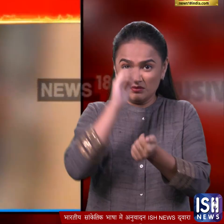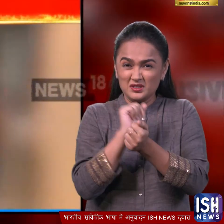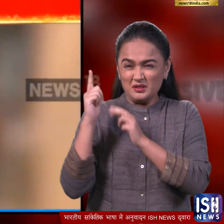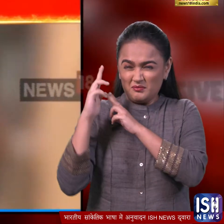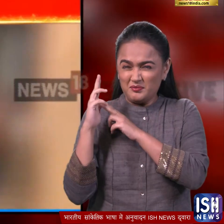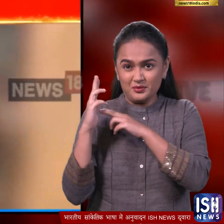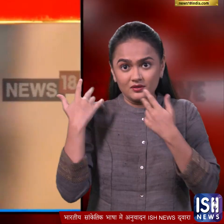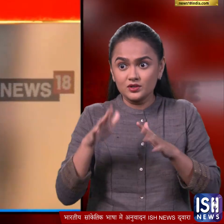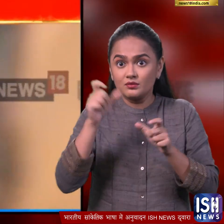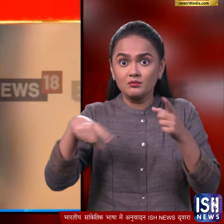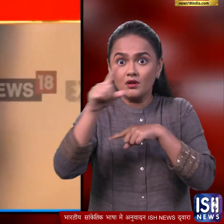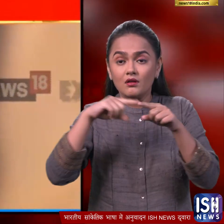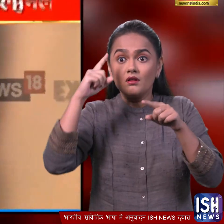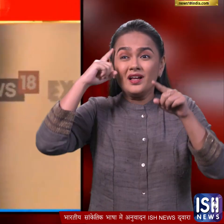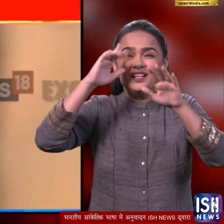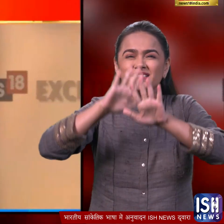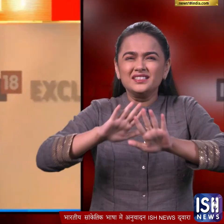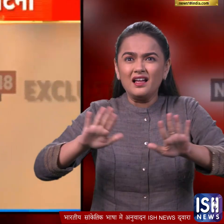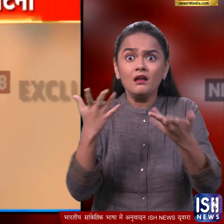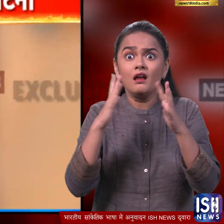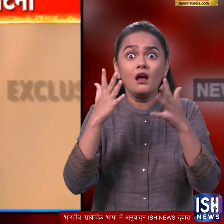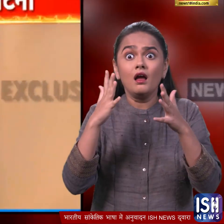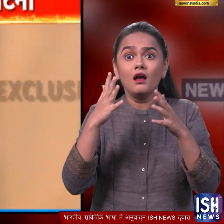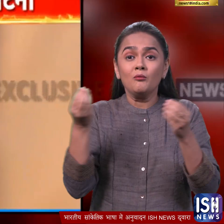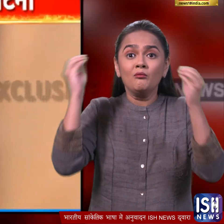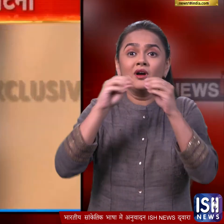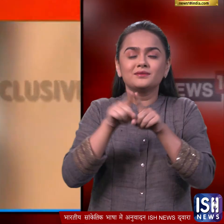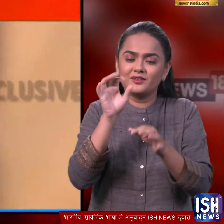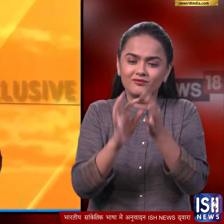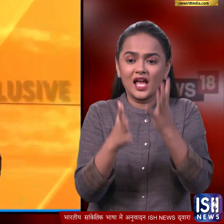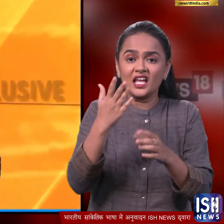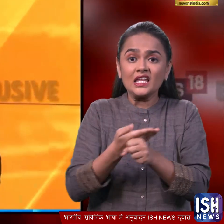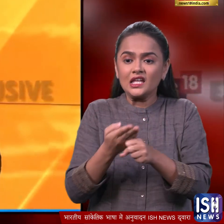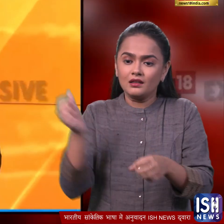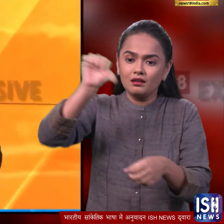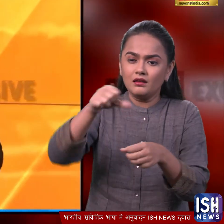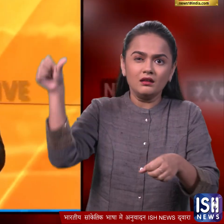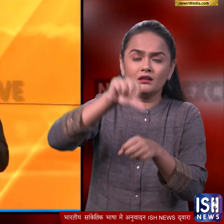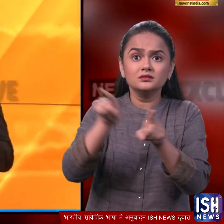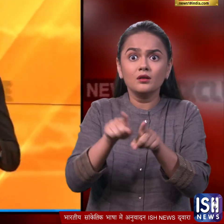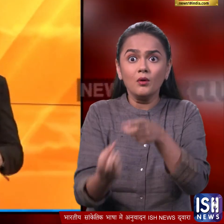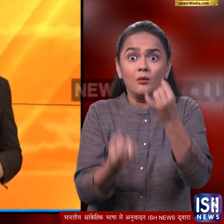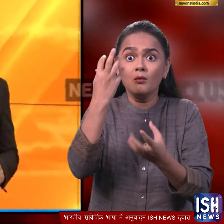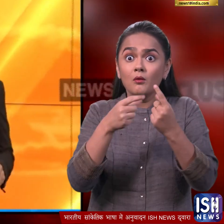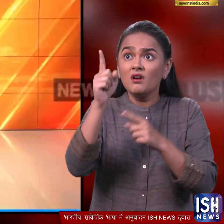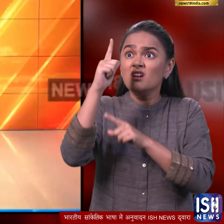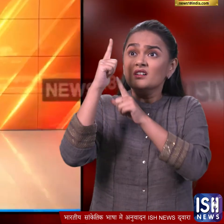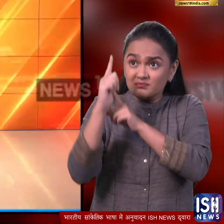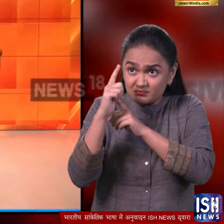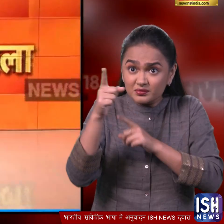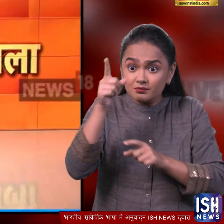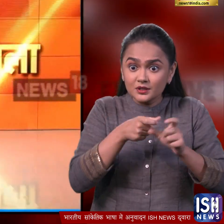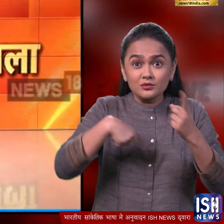पुलिस की इस कार्रवाई ने लोगों को शांत कराने की बजाय आग में घी डालने का काम किया और इसके बाद तो वहां मौजूद लोगों का पारा 7वें आसमान पर